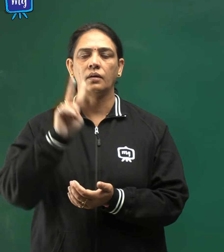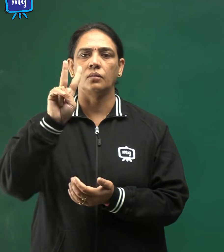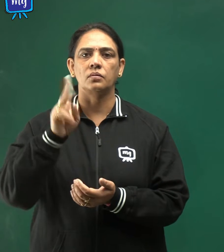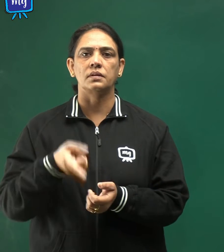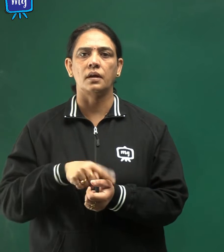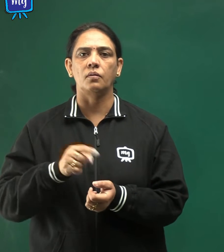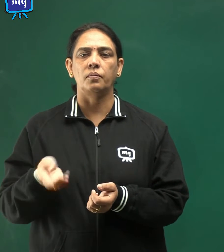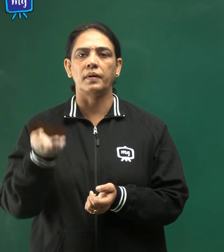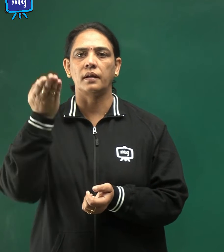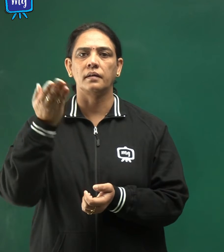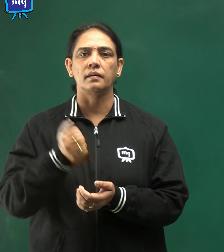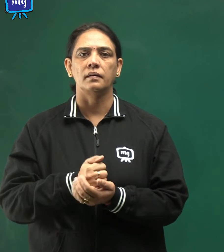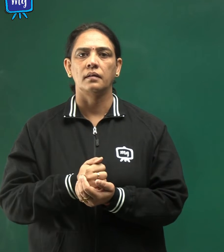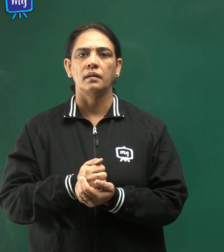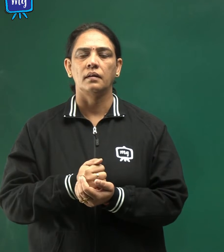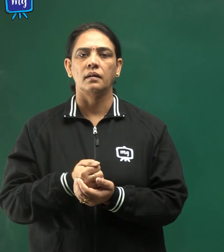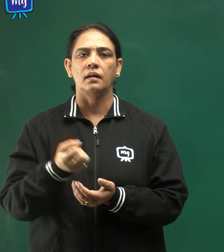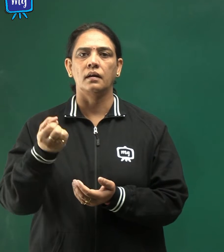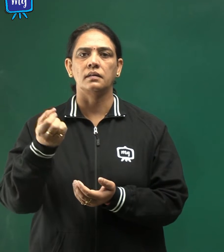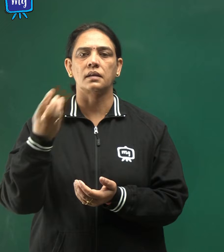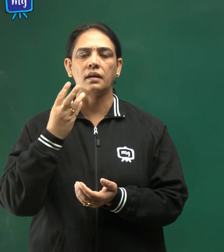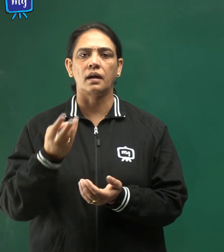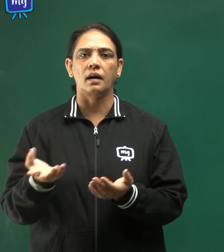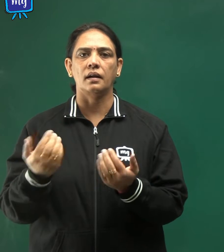ऊपर अंक आने की